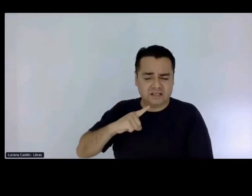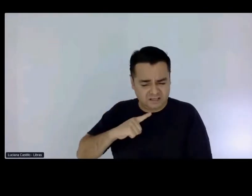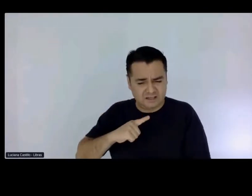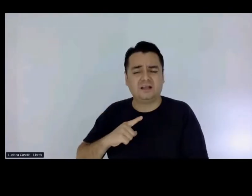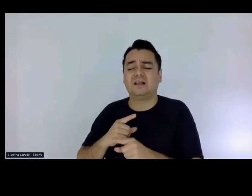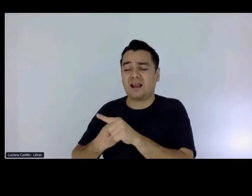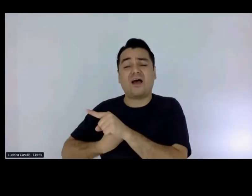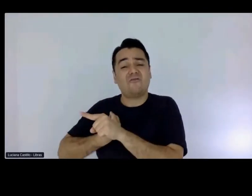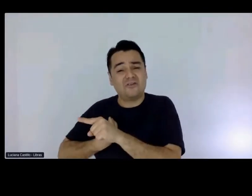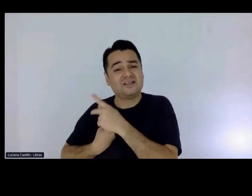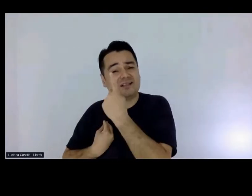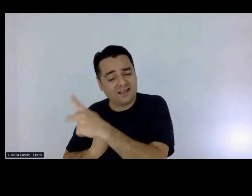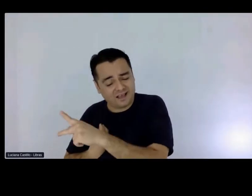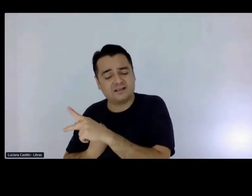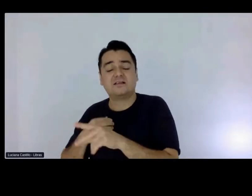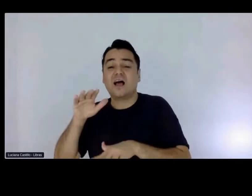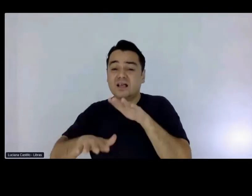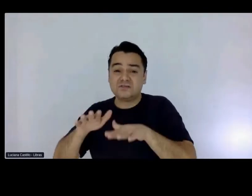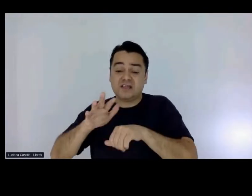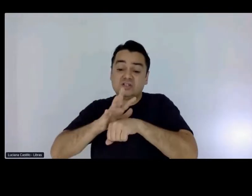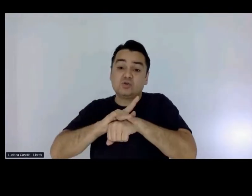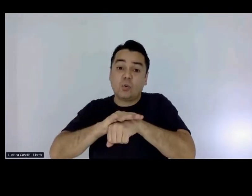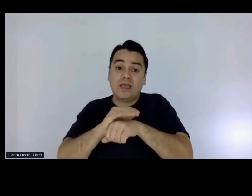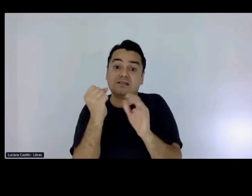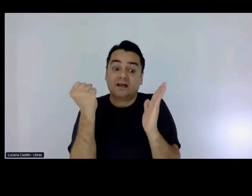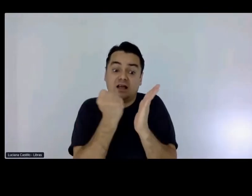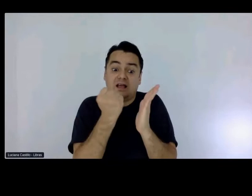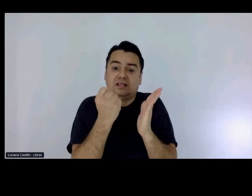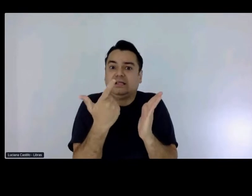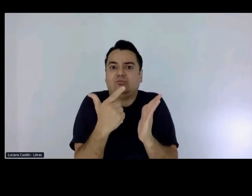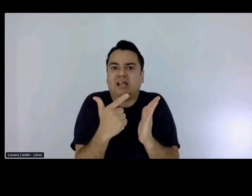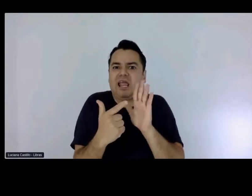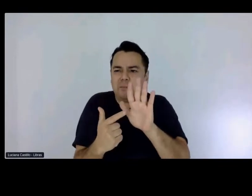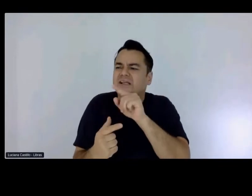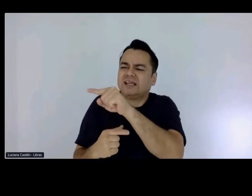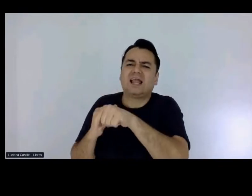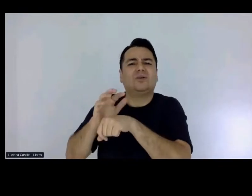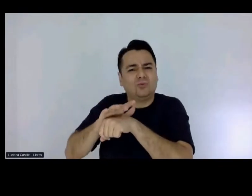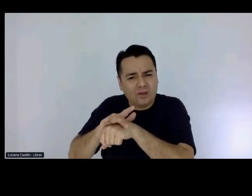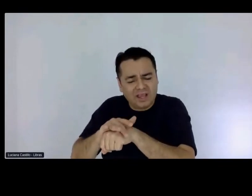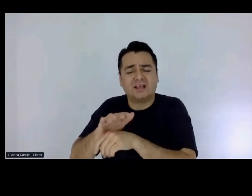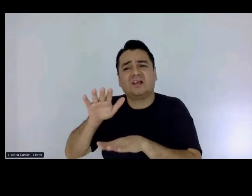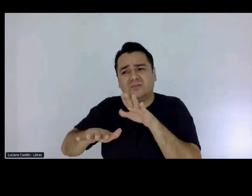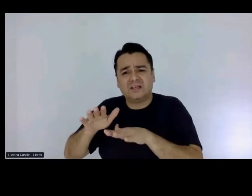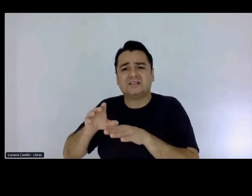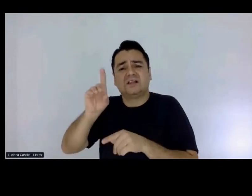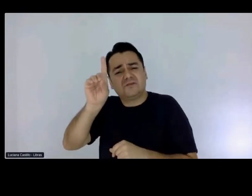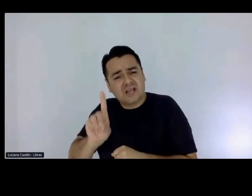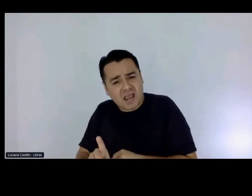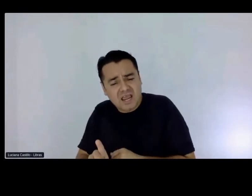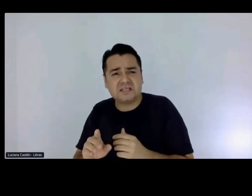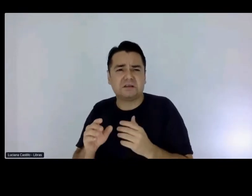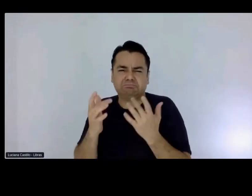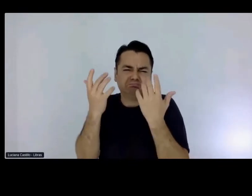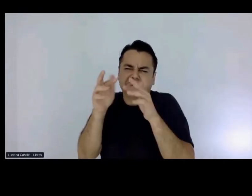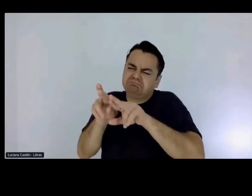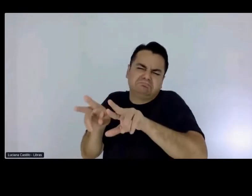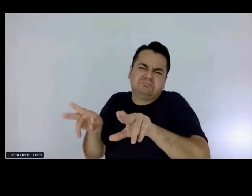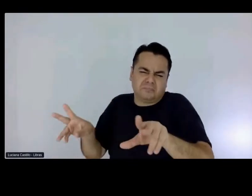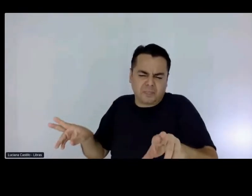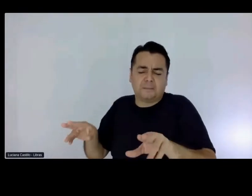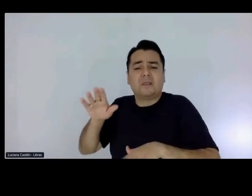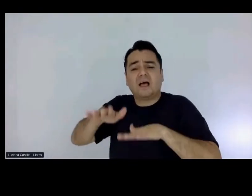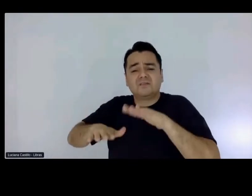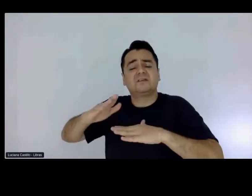na vida, né, dessas pessoas, tal como pessoas com altas habilidades, né, e que muitas vezes